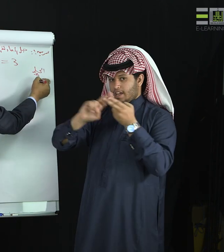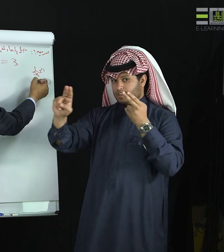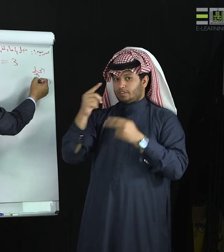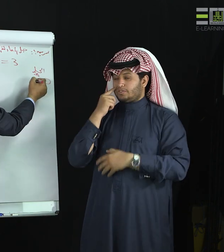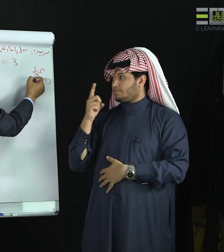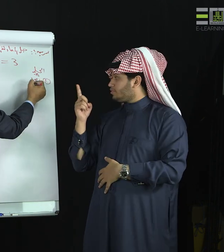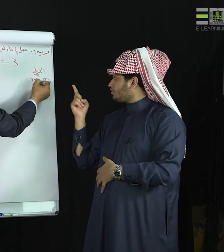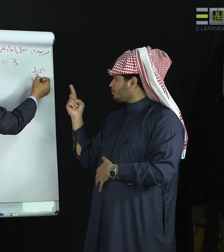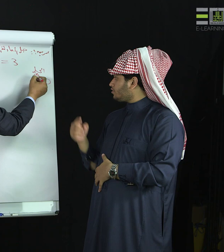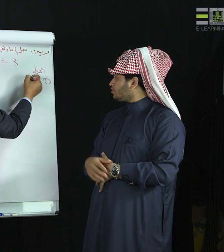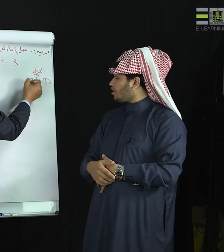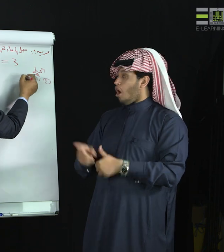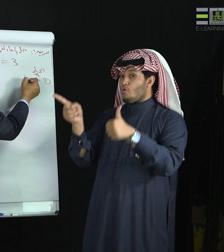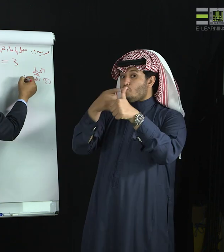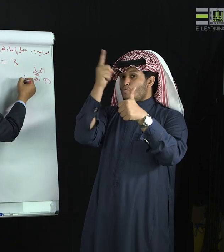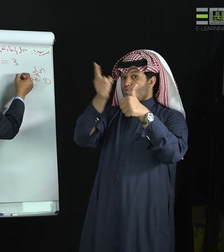1، نضع